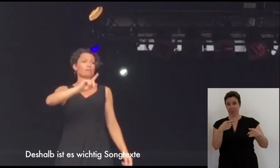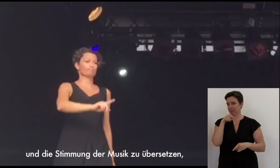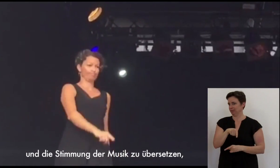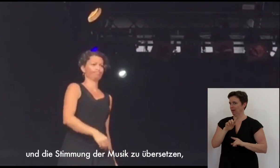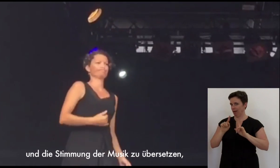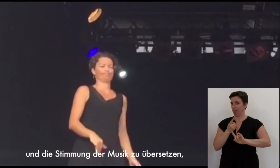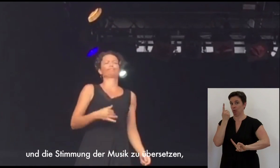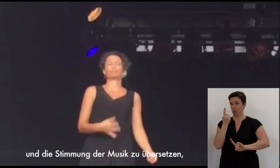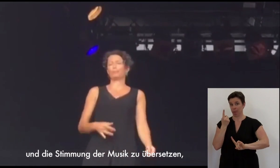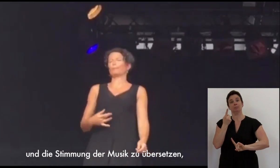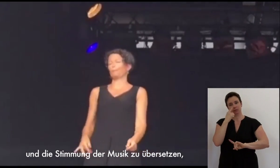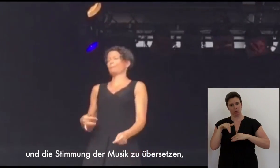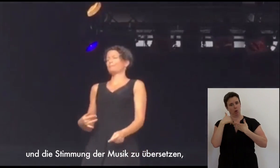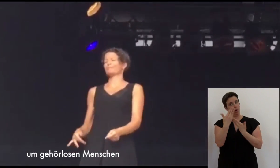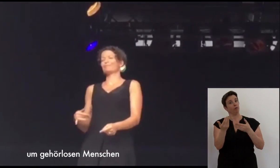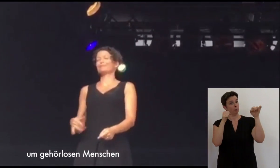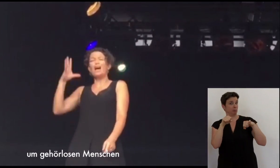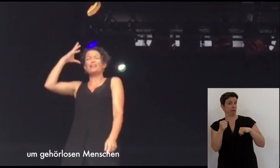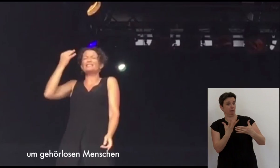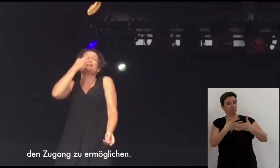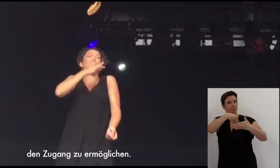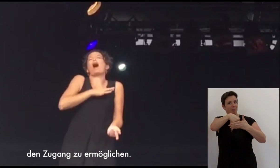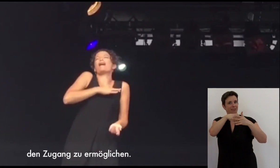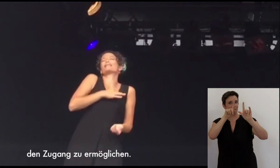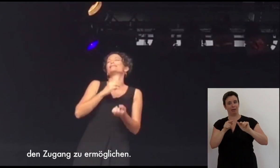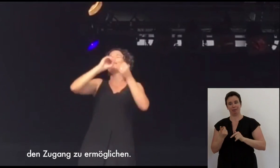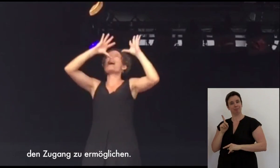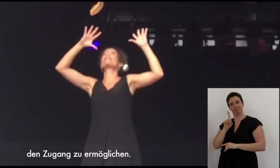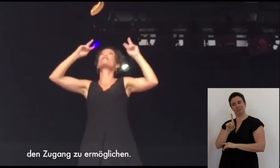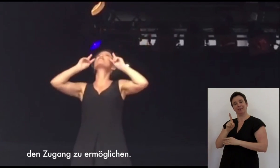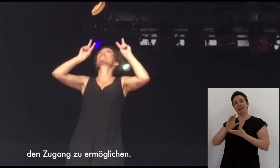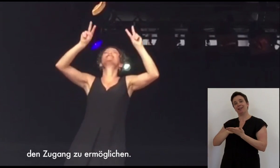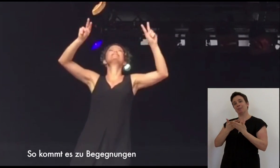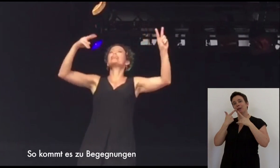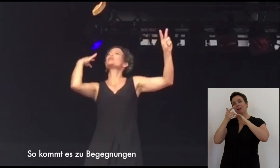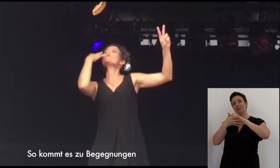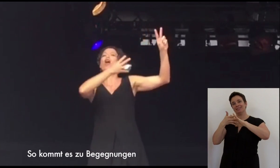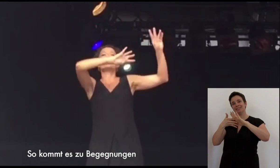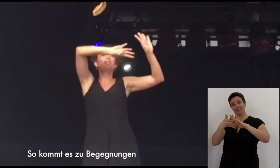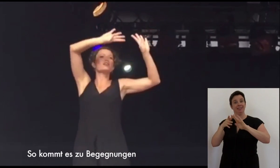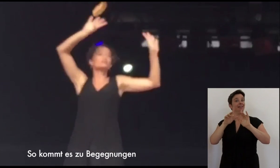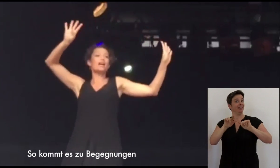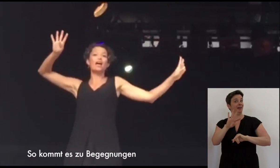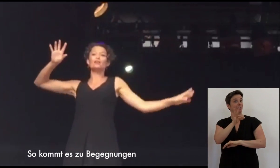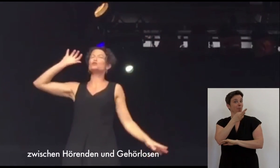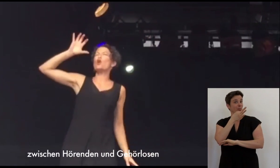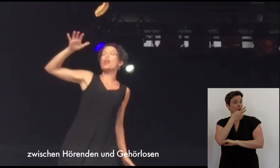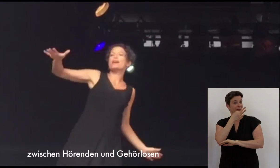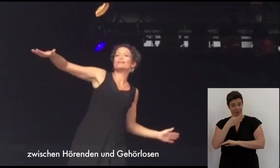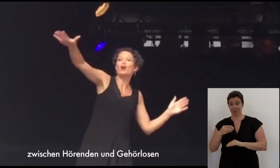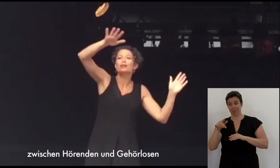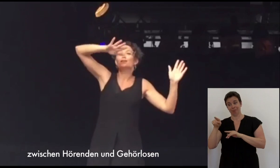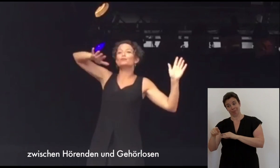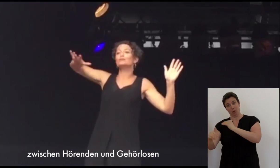pourquoi il est important de pouvoir leur offrir cette possibilité en traduisant certains concerts en langue des signes. C'est d'ailleurs l'occasion pour les